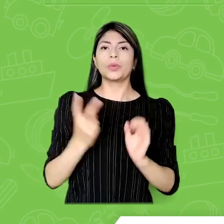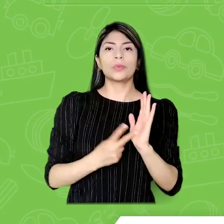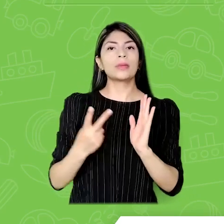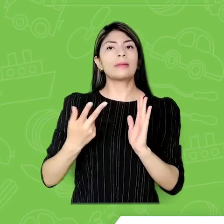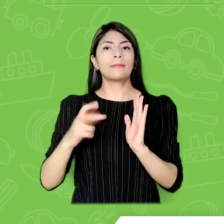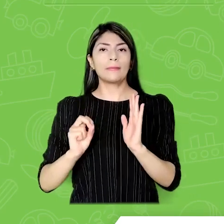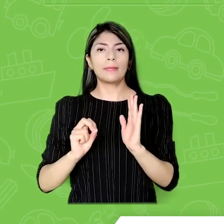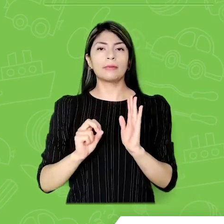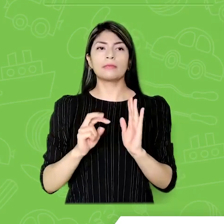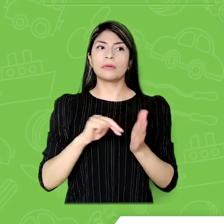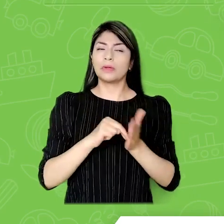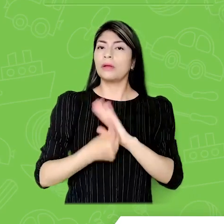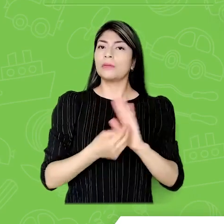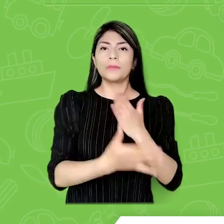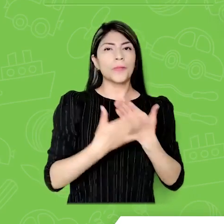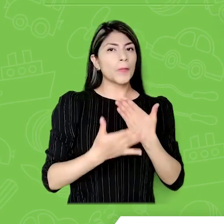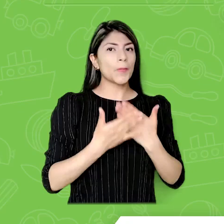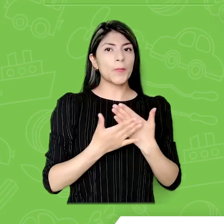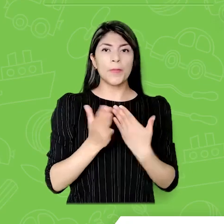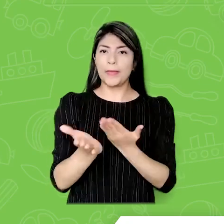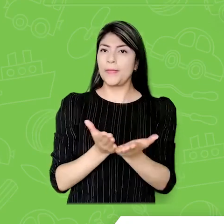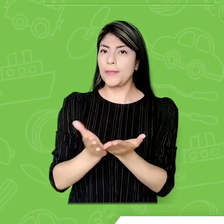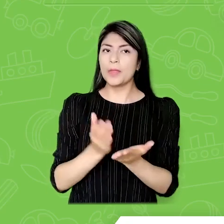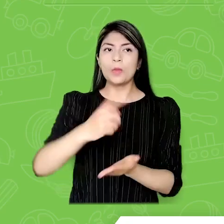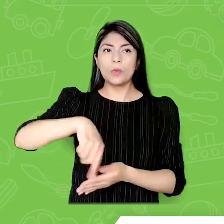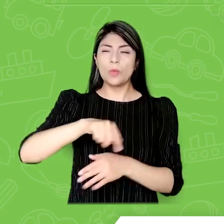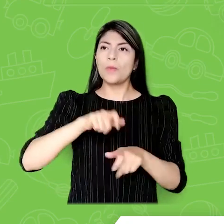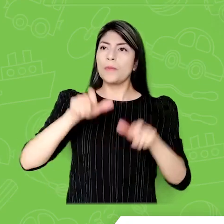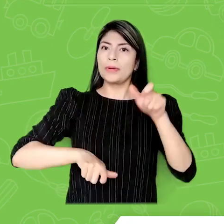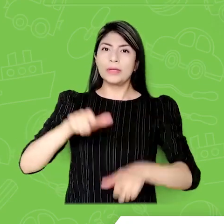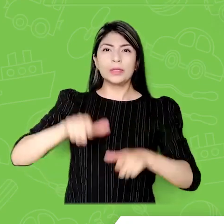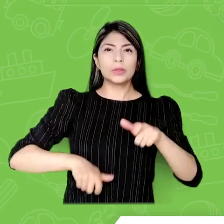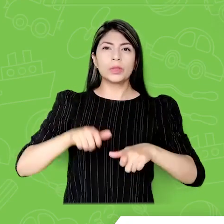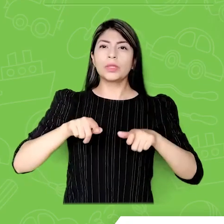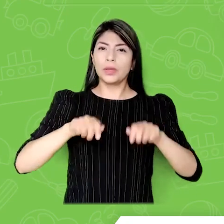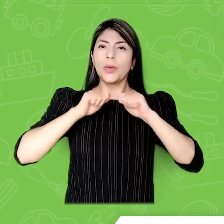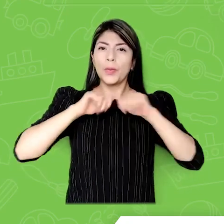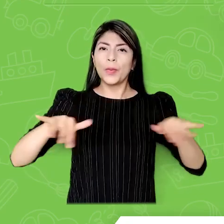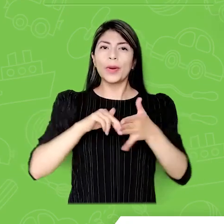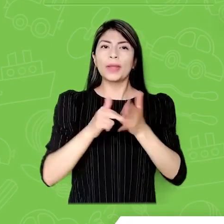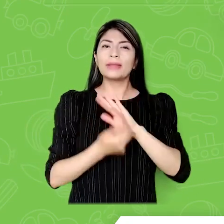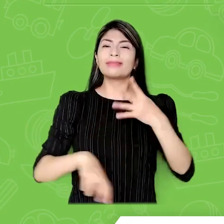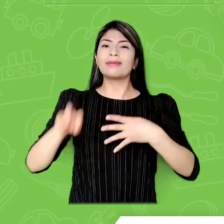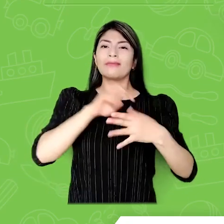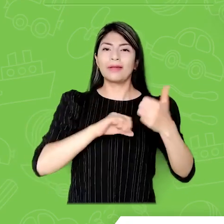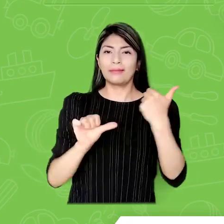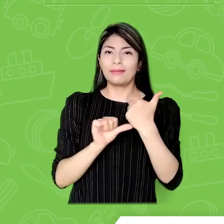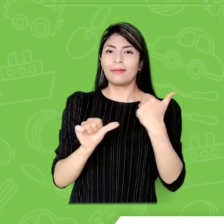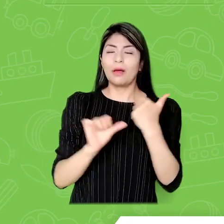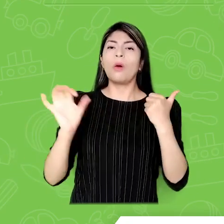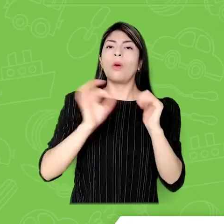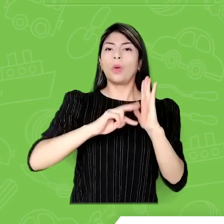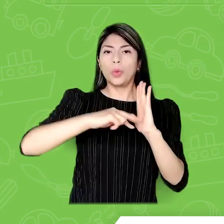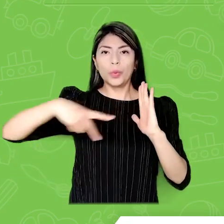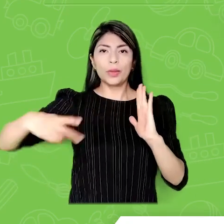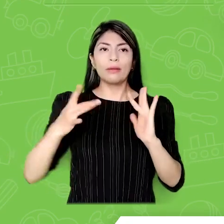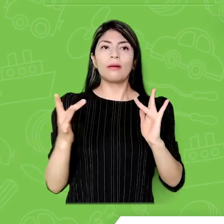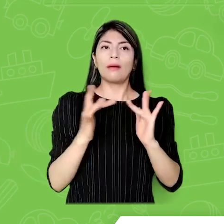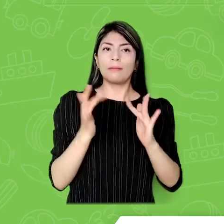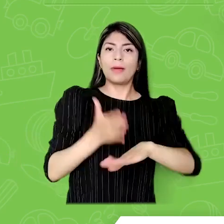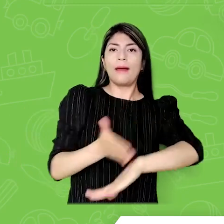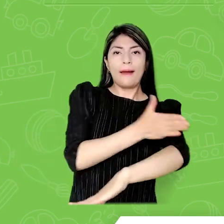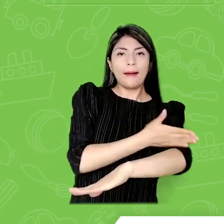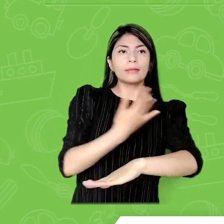públicos provisionales activos de los niveles asistencial y técnico vinculados con anterioridad a la expedición de los decretos